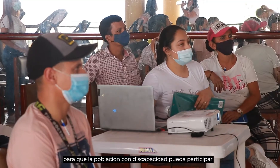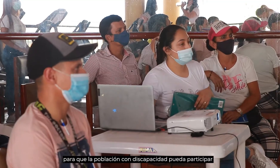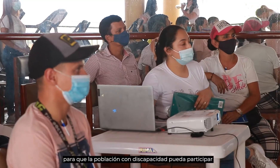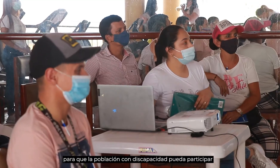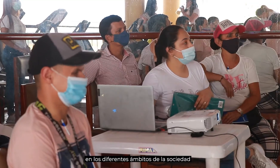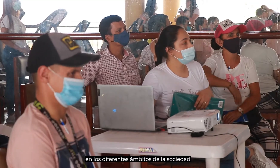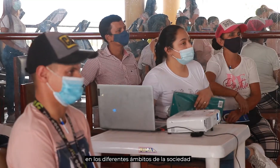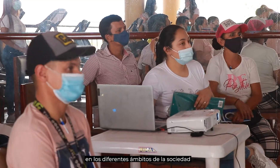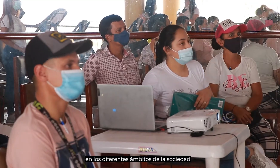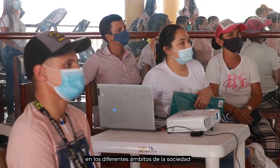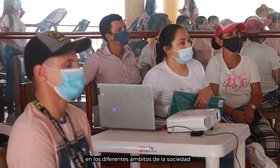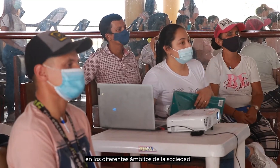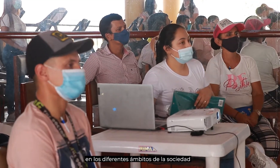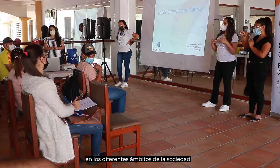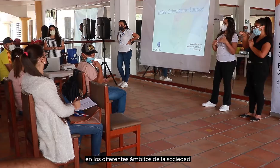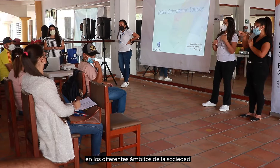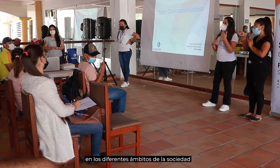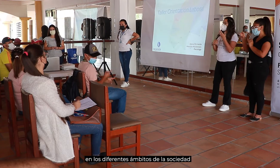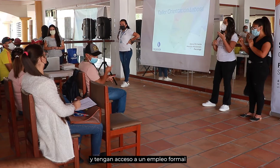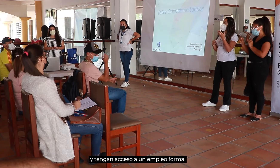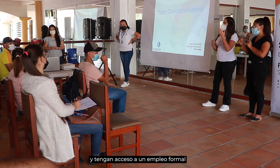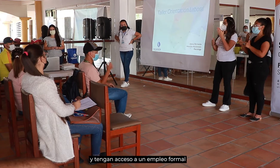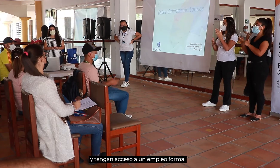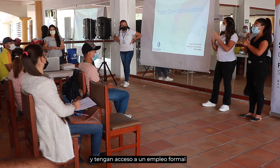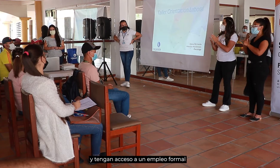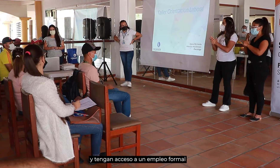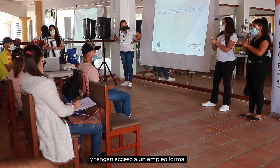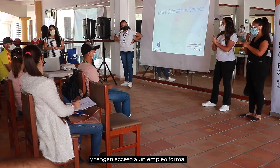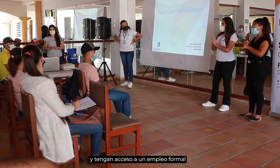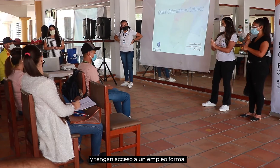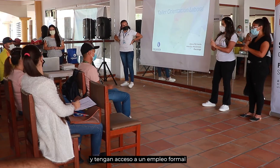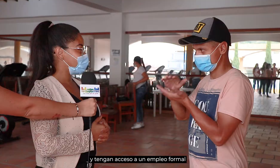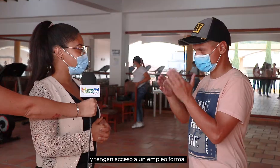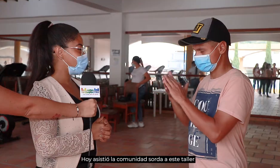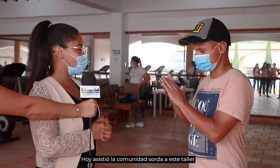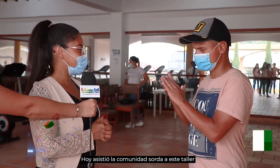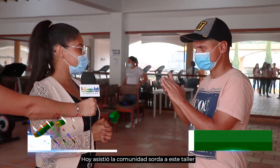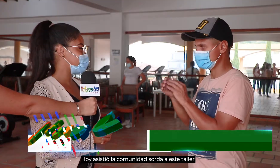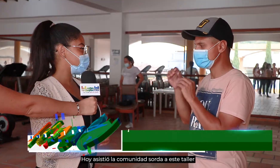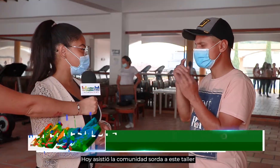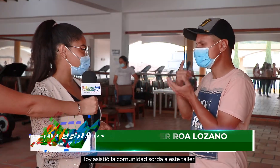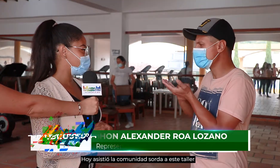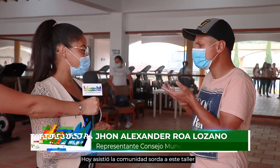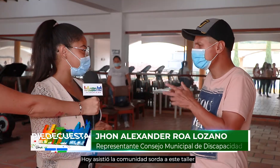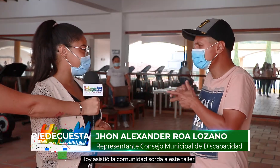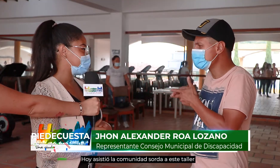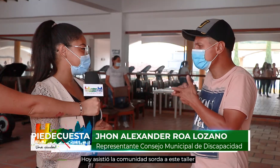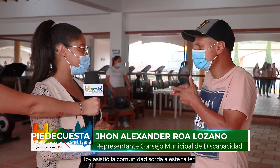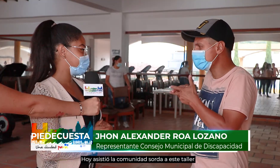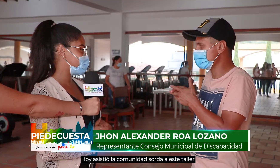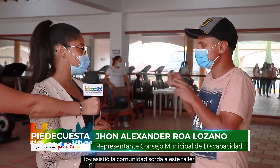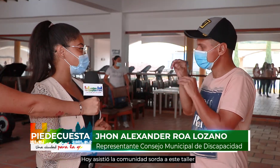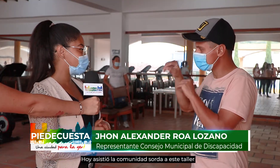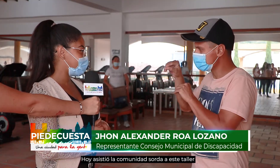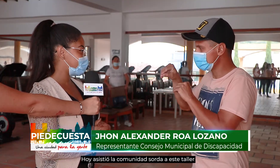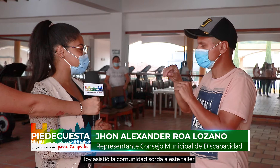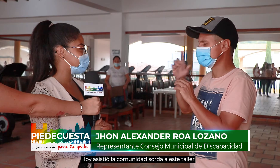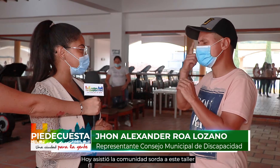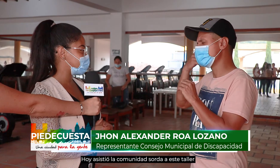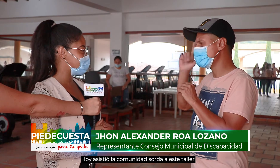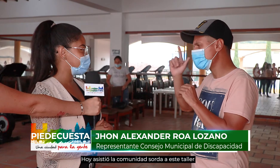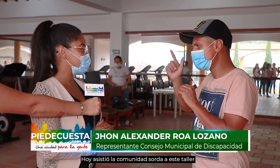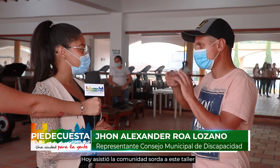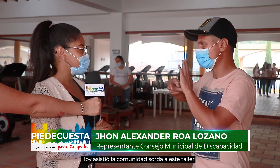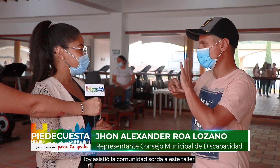pueda participar en los diferentes ámbitos de la sociedad y tengan acceso a un empleo formal. Hoy asistió la comunidad sorda a